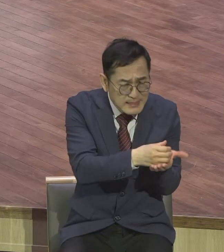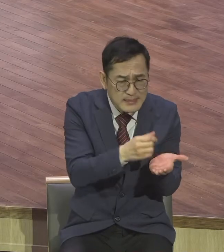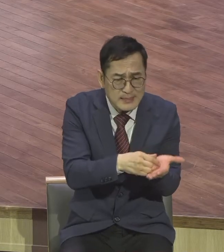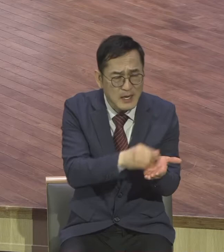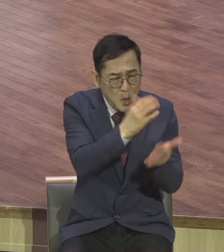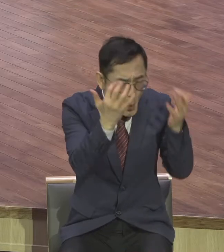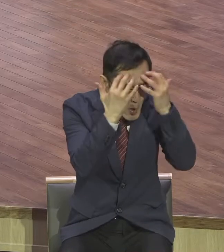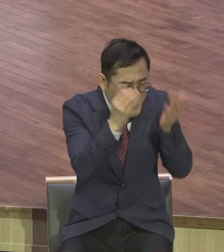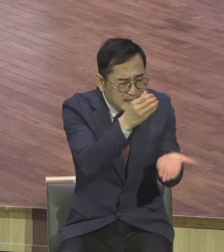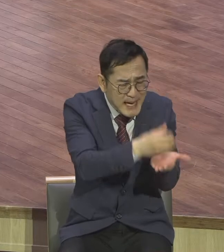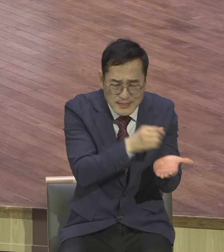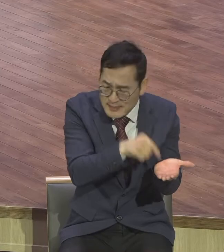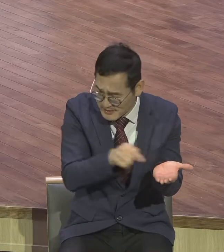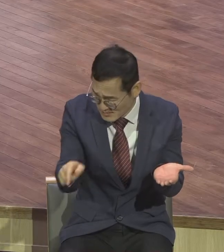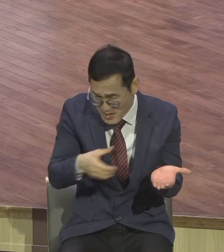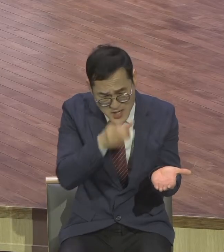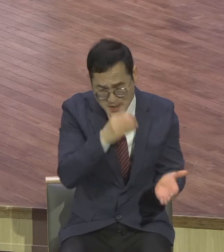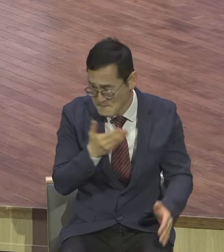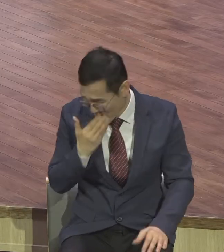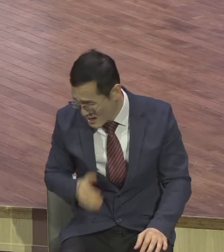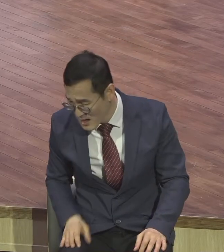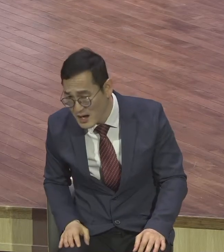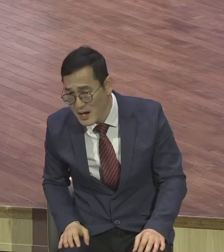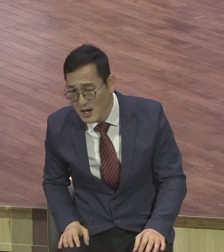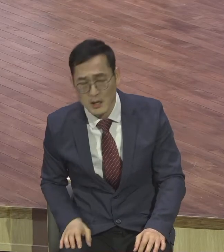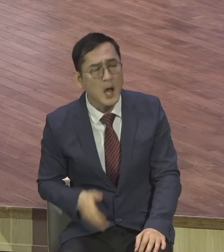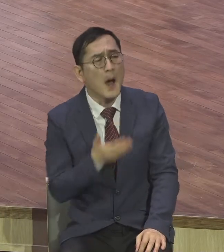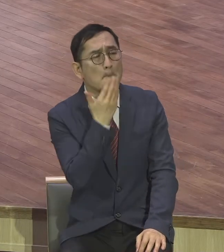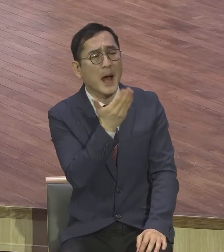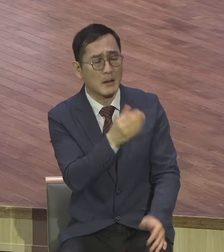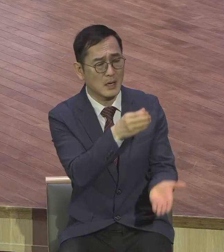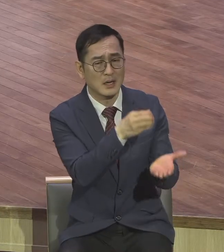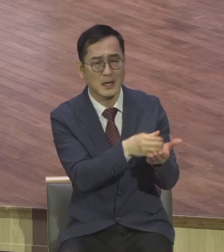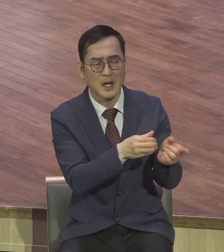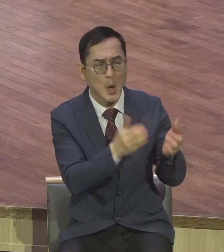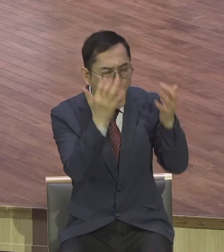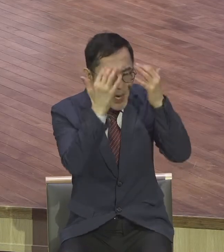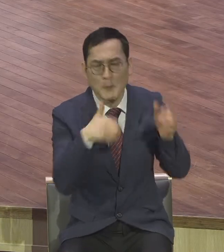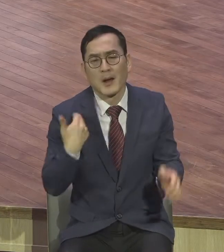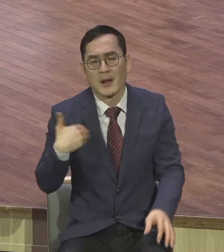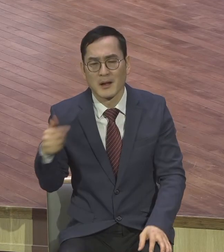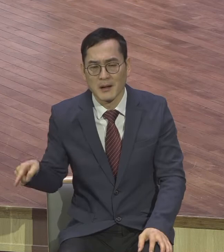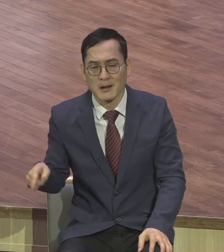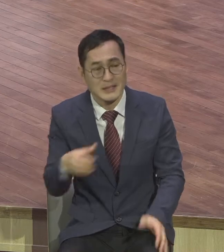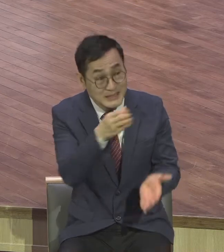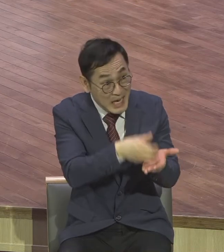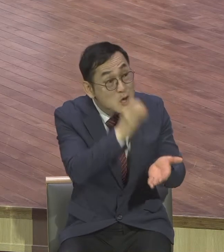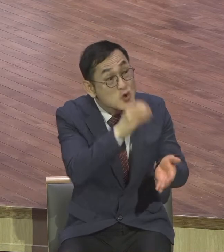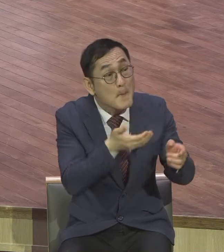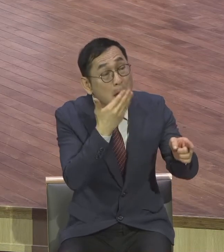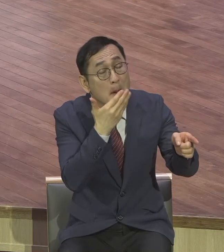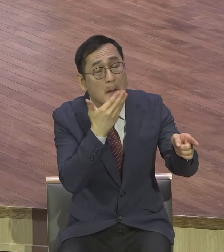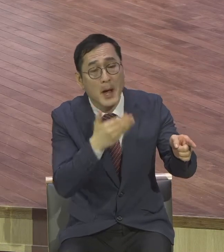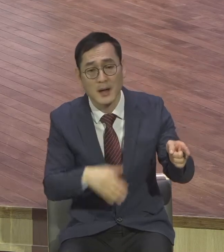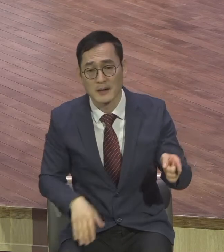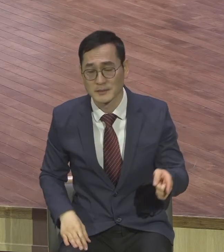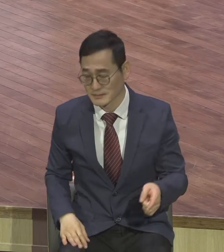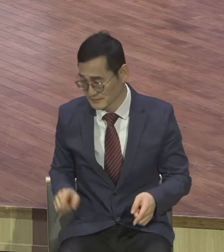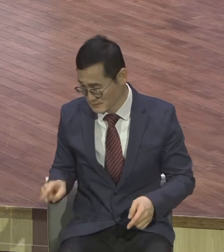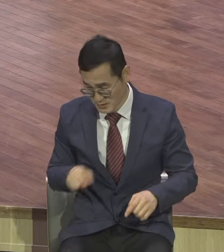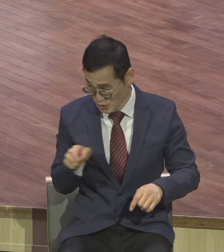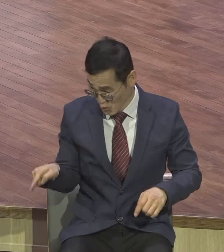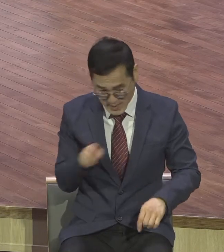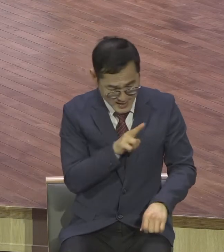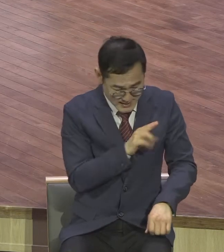있느냐 그들의 말에 할 수 있나이다 이러시되 너희가 과연 내 잔을 마시려니 와 내 좌우편에 앉는 앉는 것은 것은 내가 내가 주는